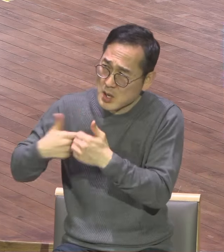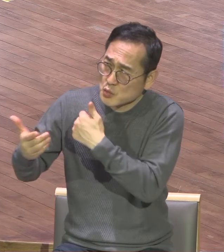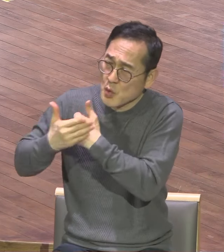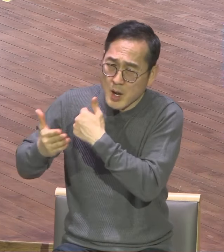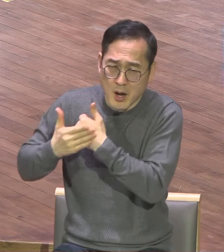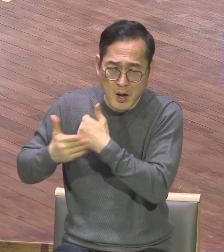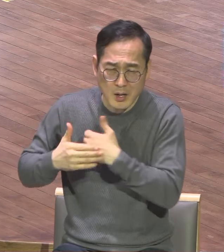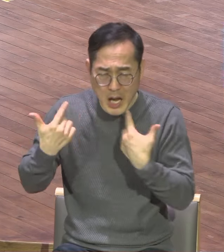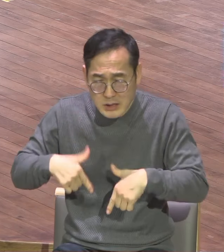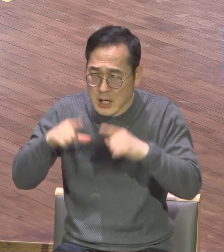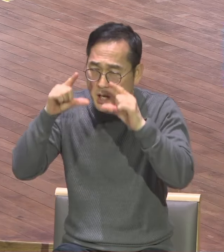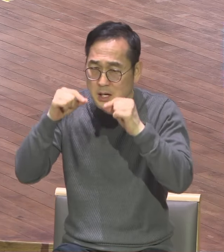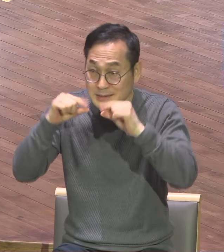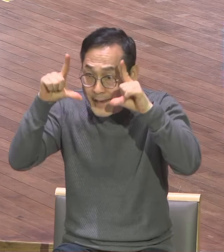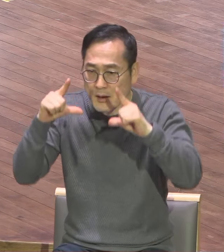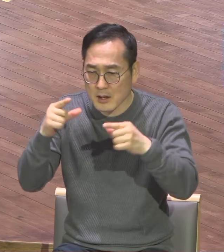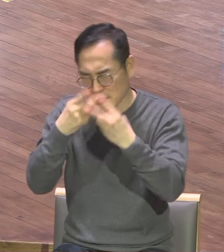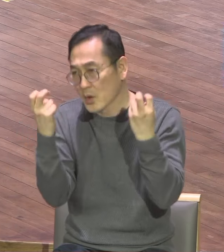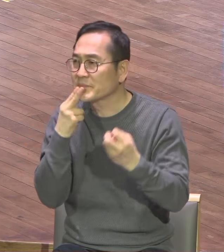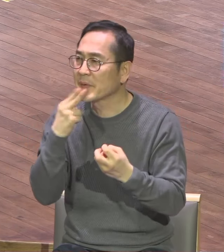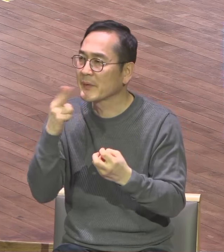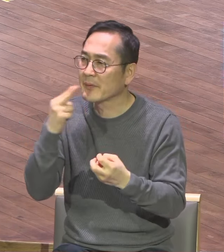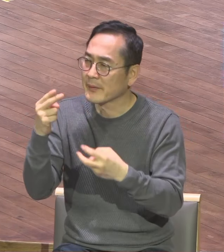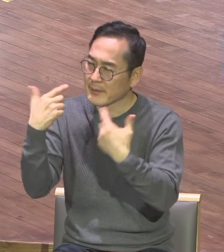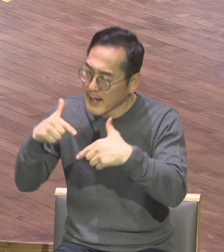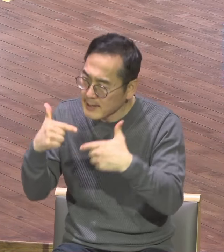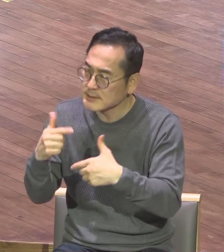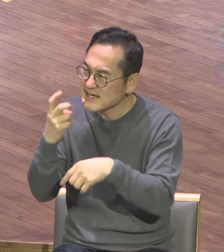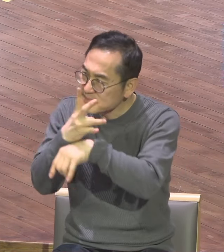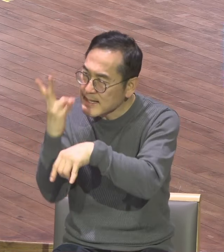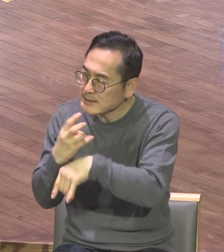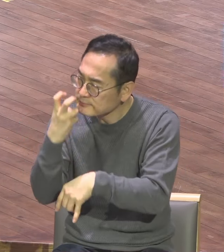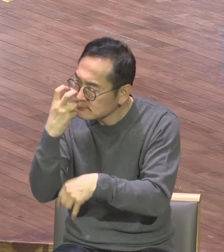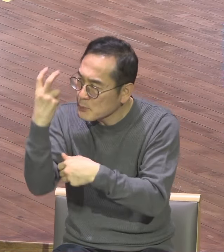않으시고 나를 지켜주시고 보호하시고 성실하고 나를 도와주시네. 아멘.